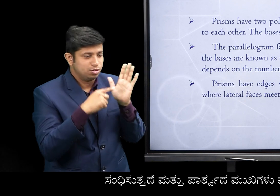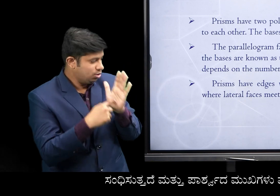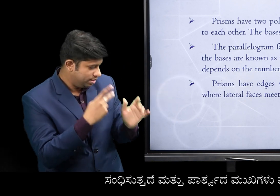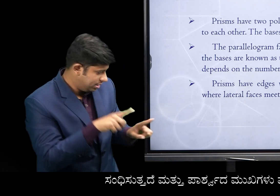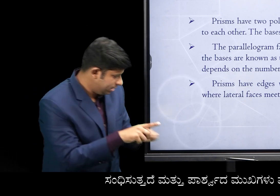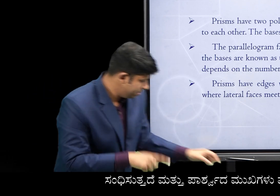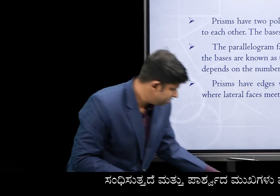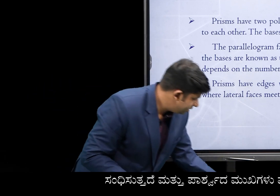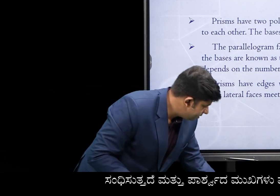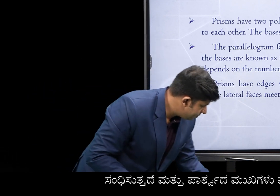ಭೇಟಿಯಾಗುತ್ತೆ.